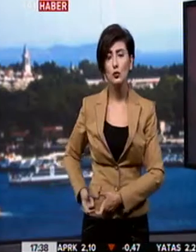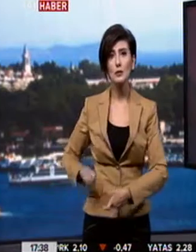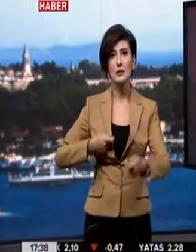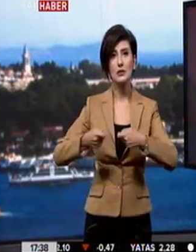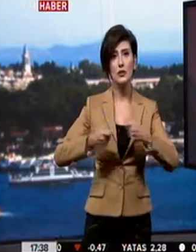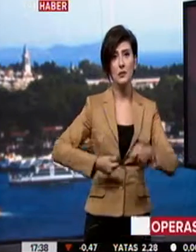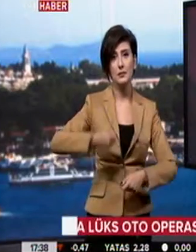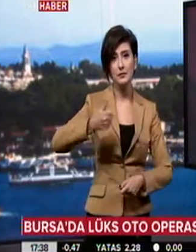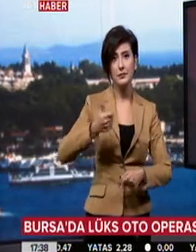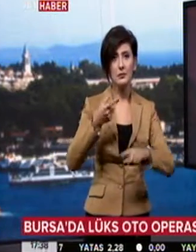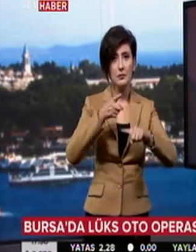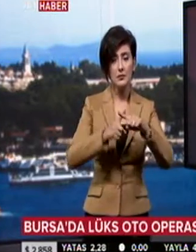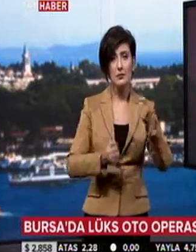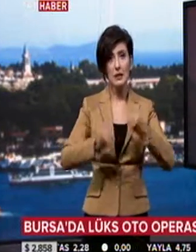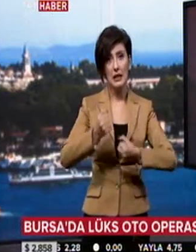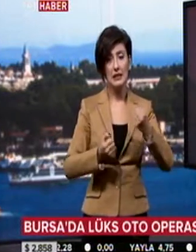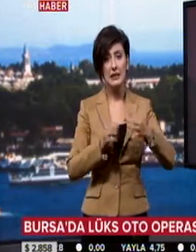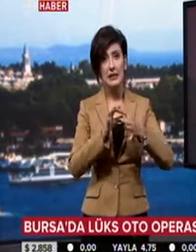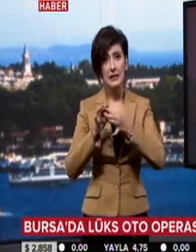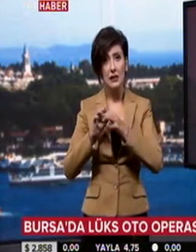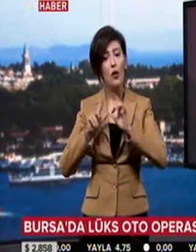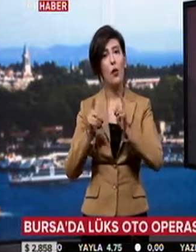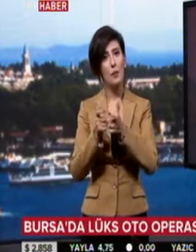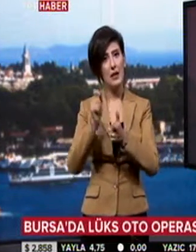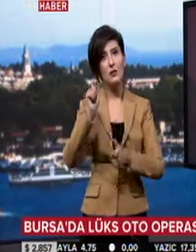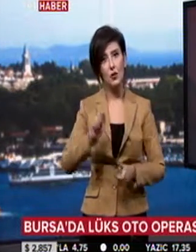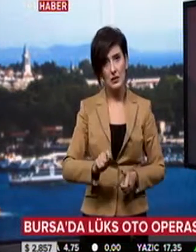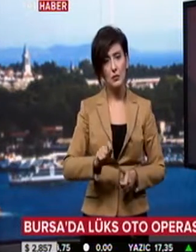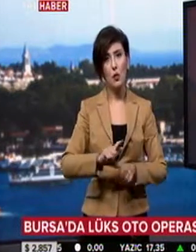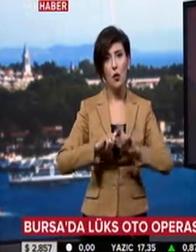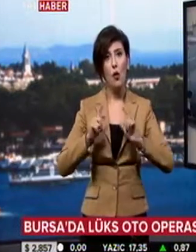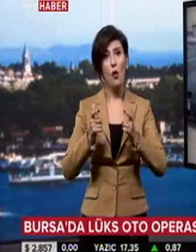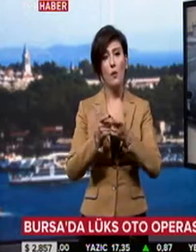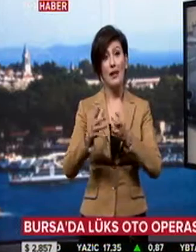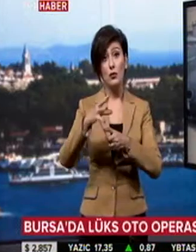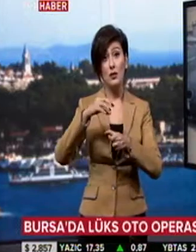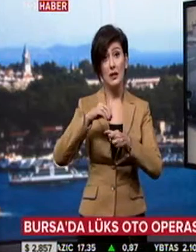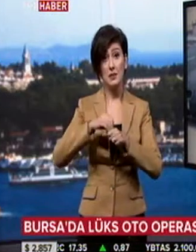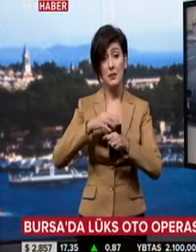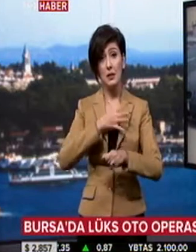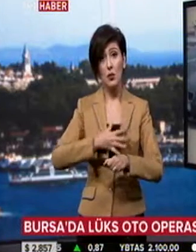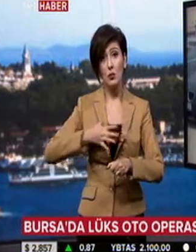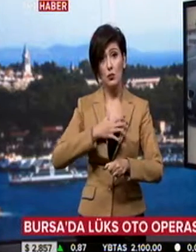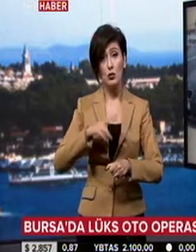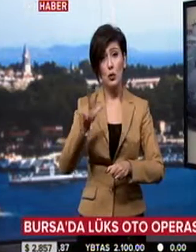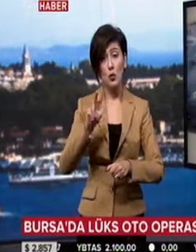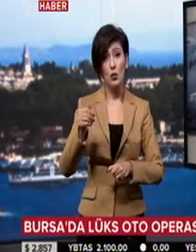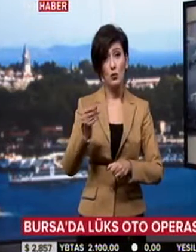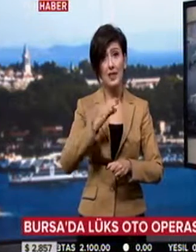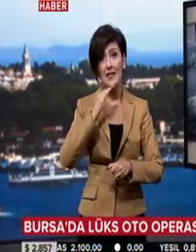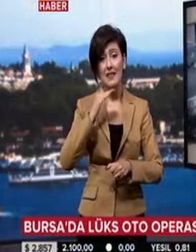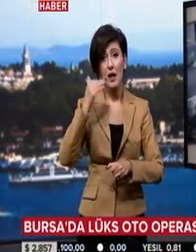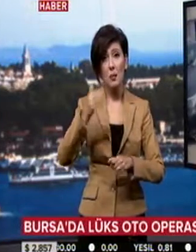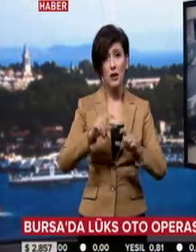Gümrük ve Ticaret Bakanlığı lüks araçlarla ilgili operasyonlarını sürdürüyor. Operasyonlar kapsamında